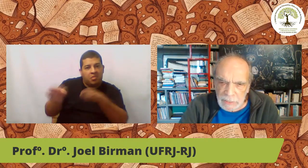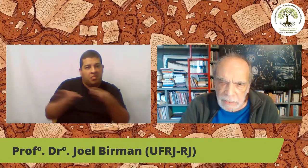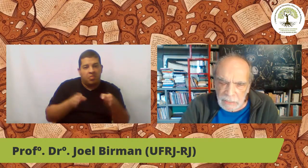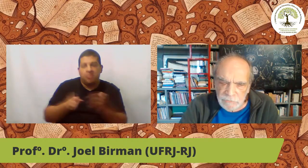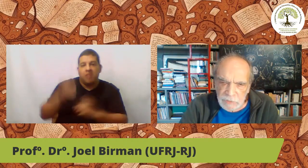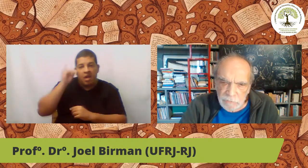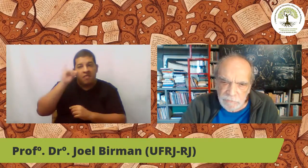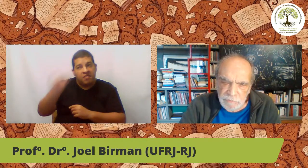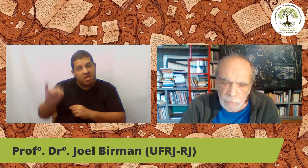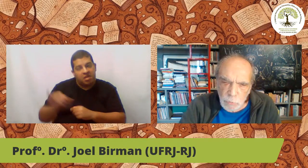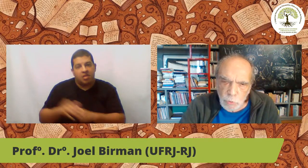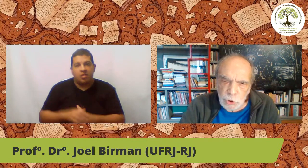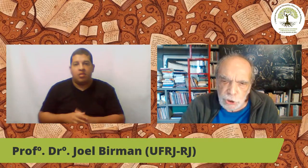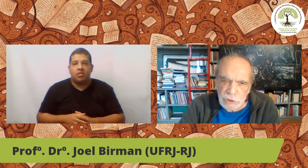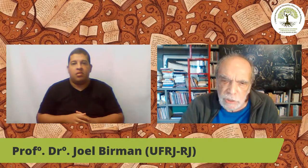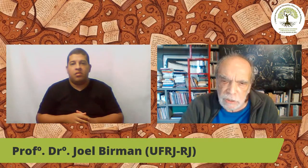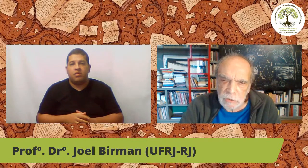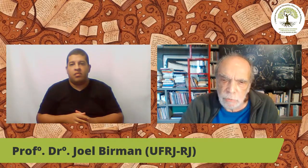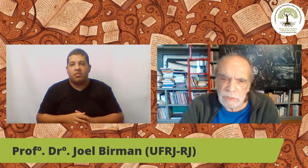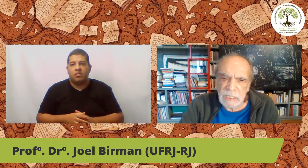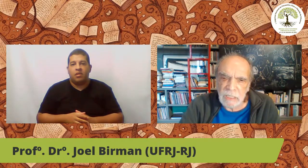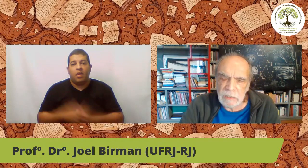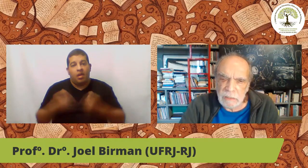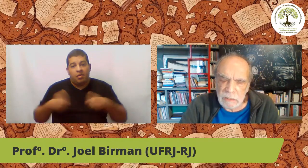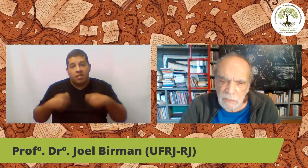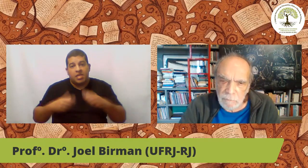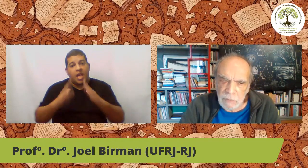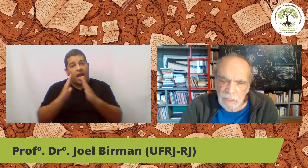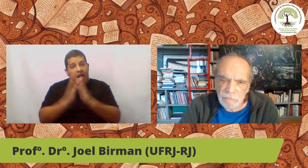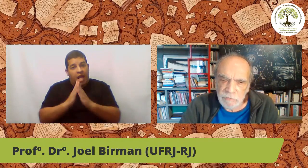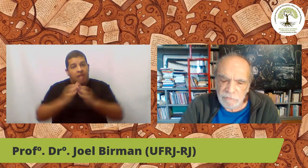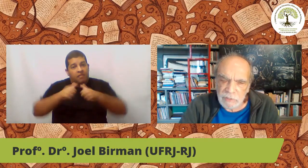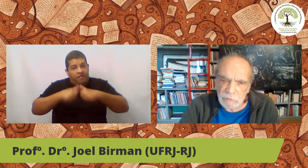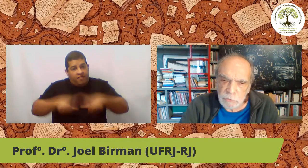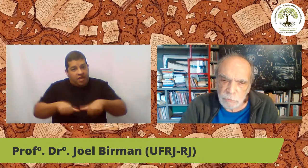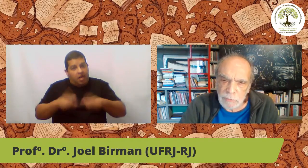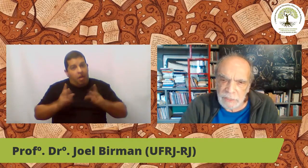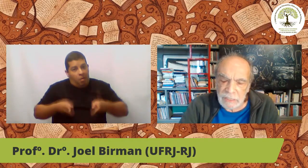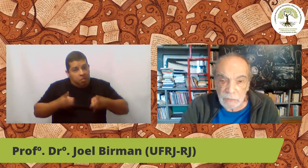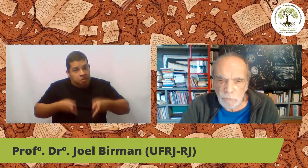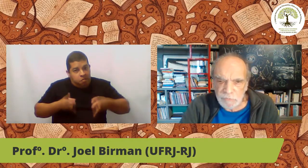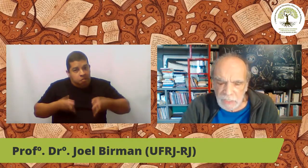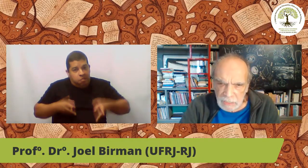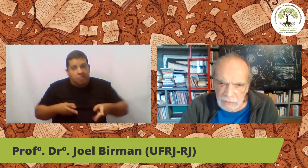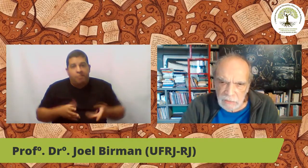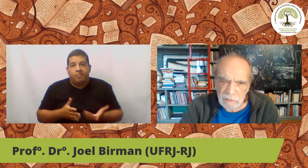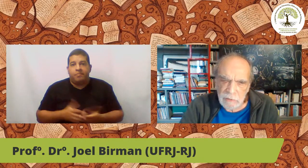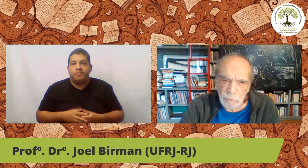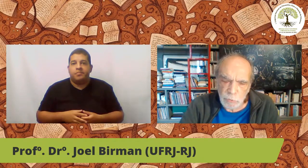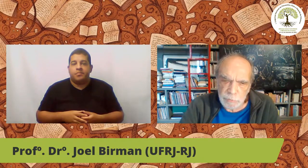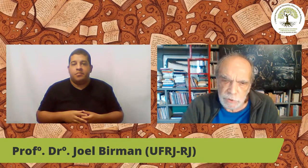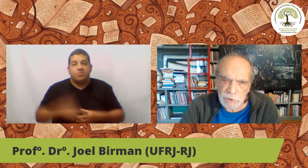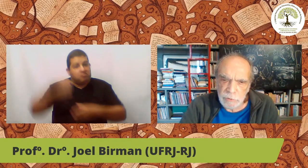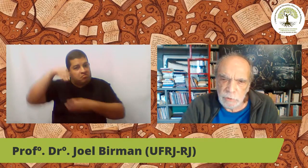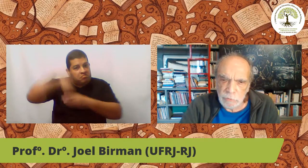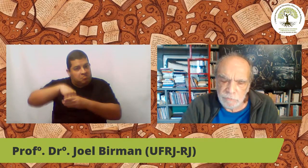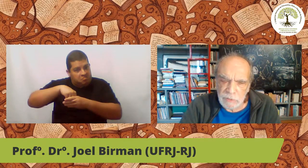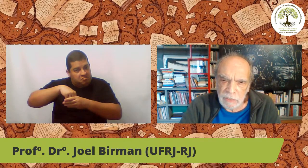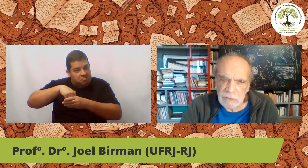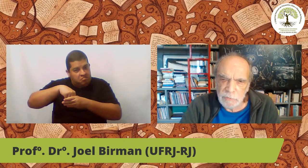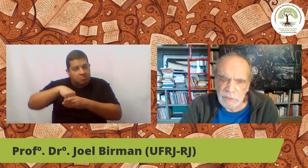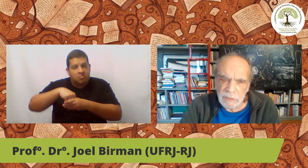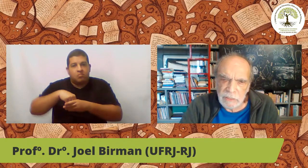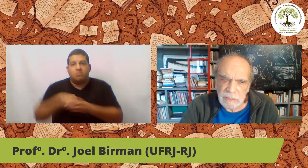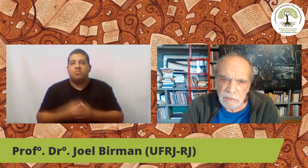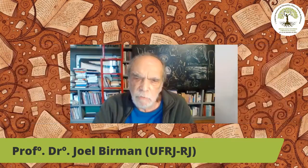de maneira que elas viviam contidas nas suas casas, né, vivendo de uma maneira confinada, né, o nome disso é